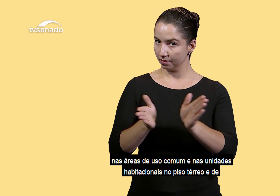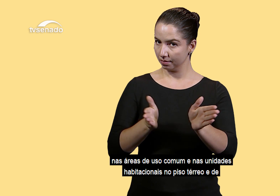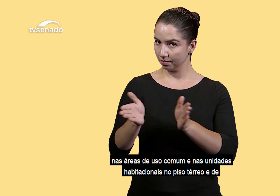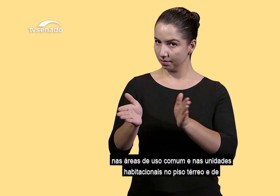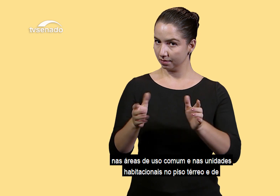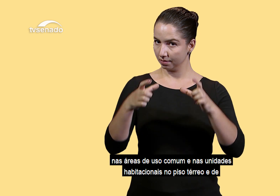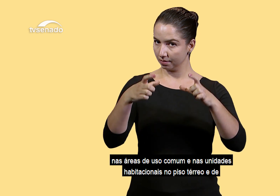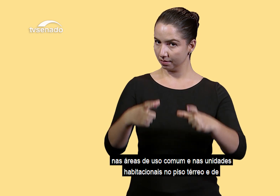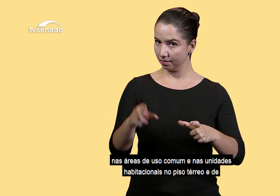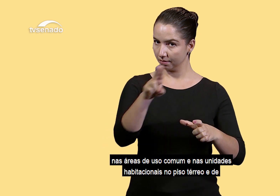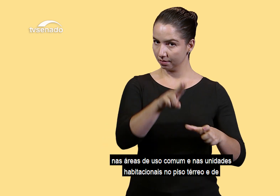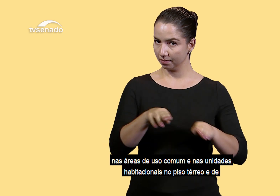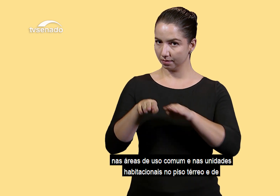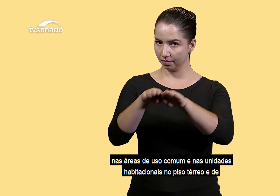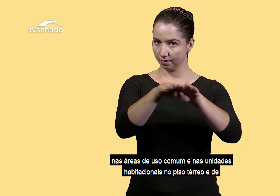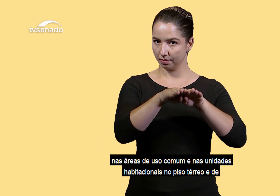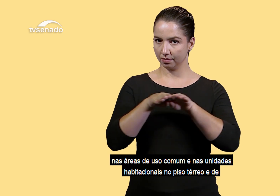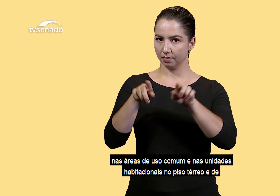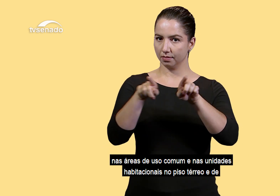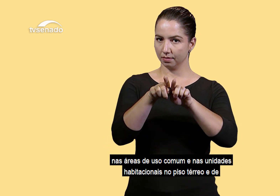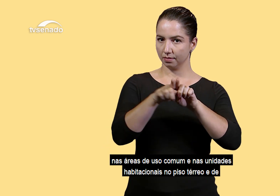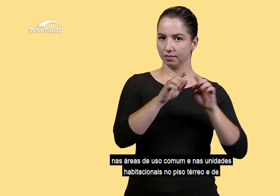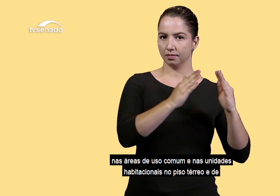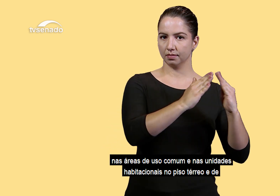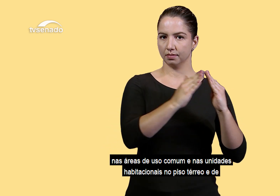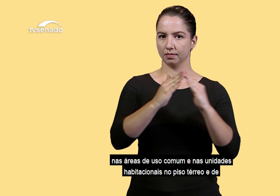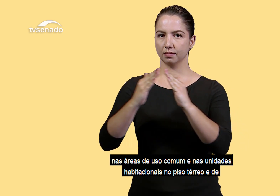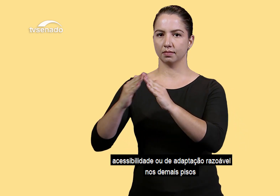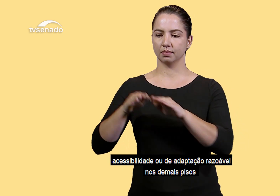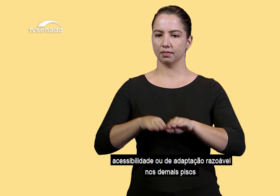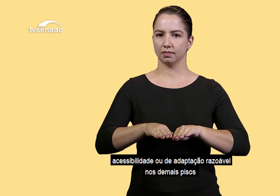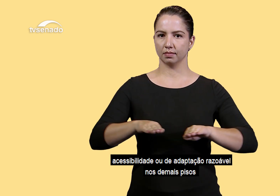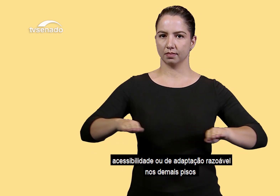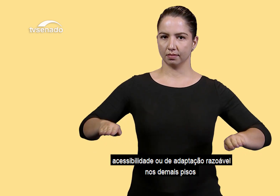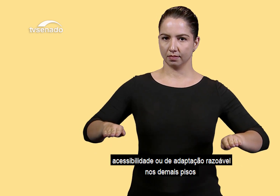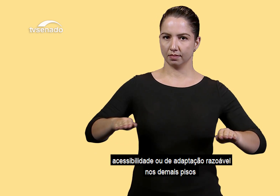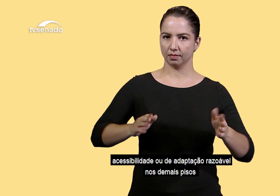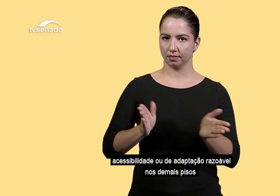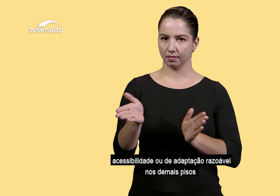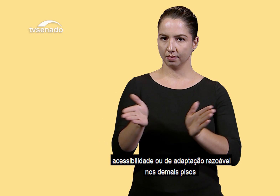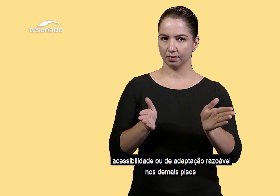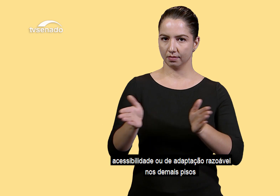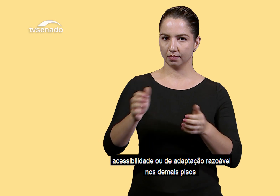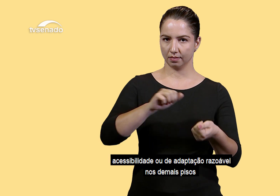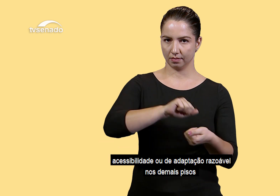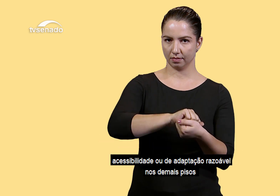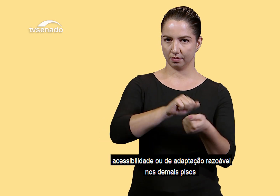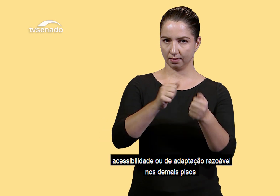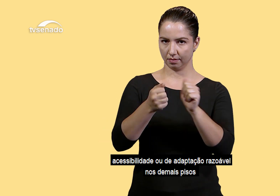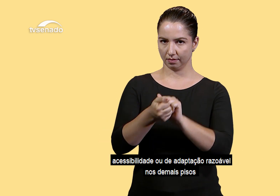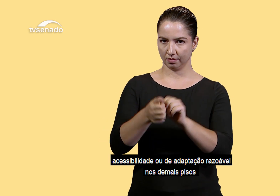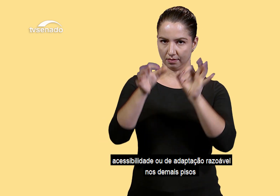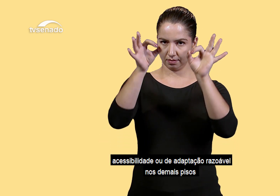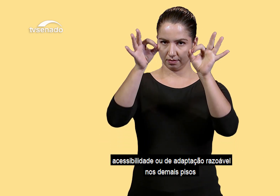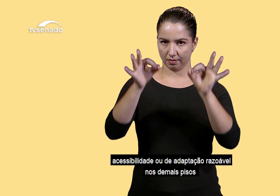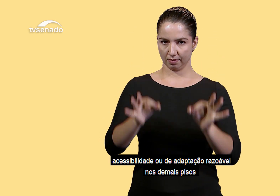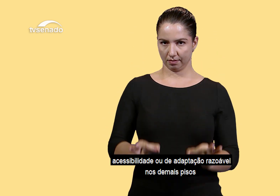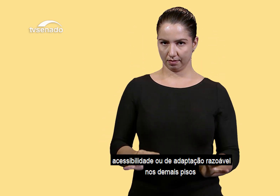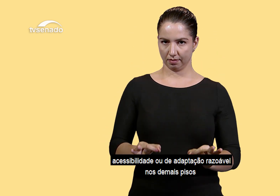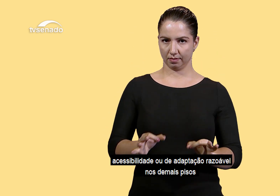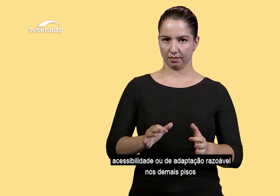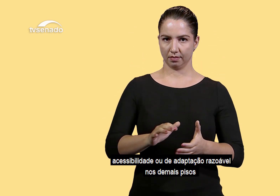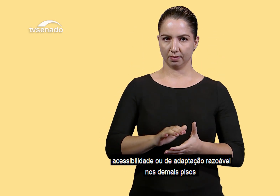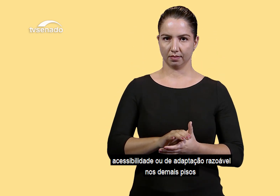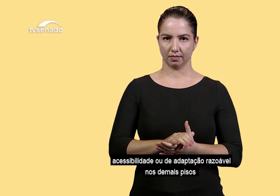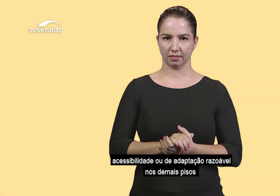comum e nas unidades habitacionais no piso térreo e de acessibilidade ou de adaptação razoável nos demais